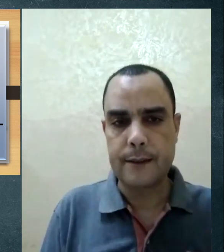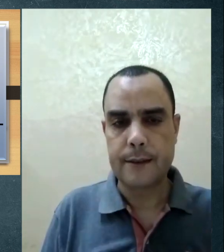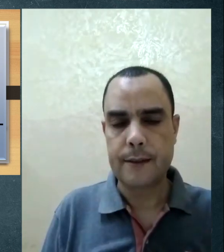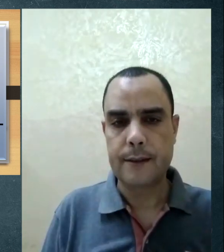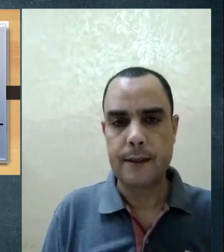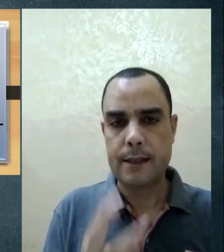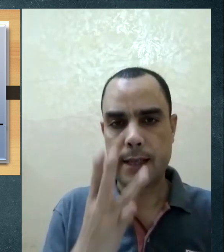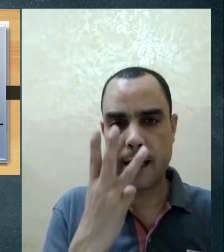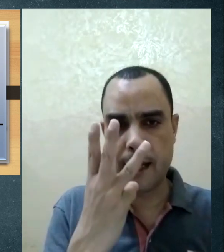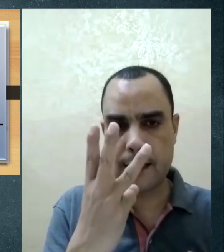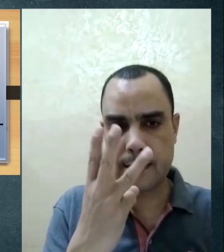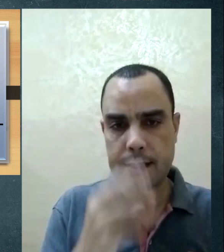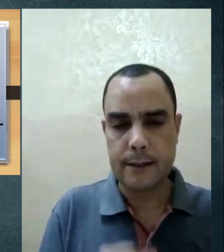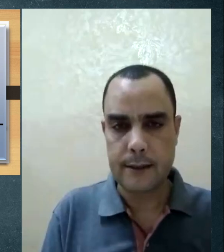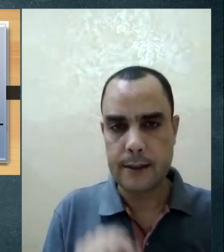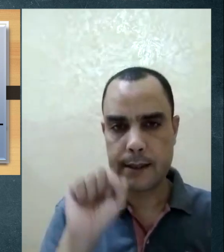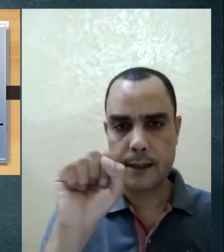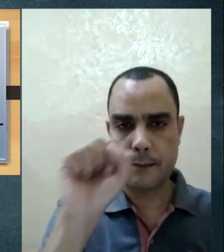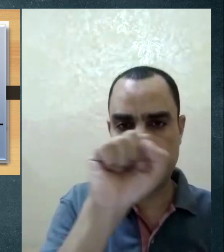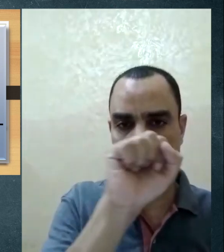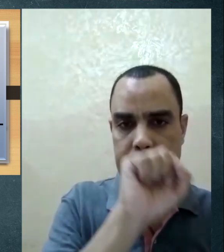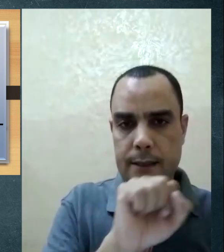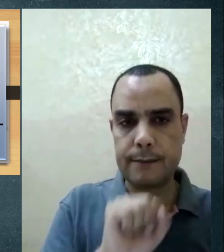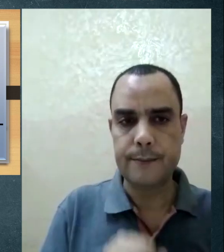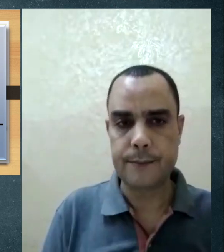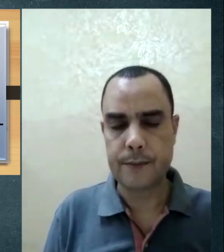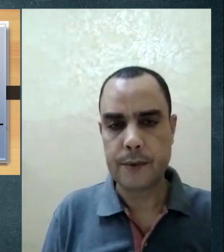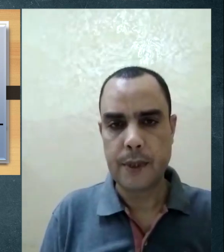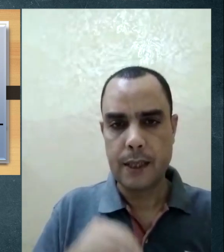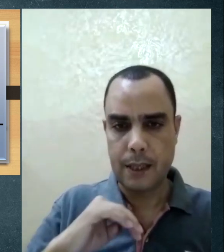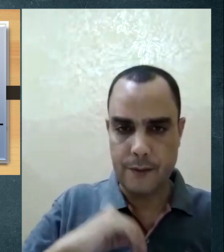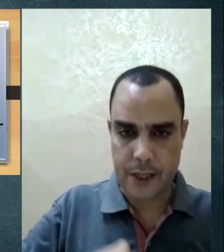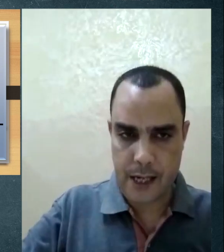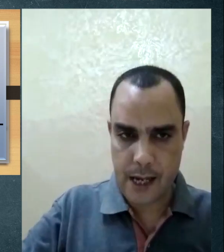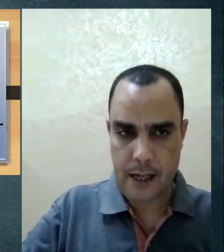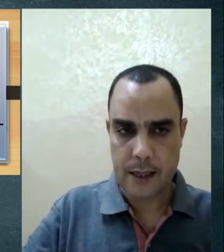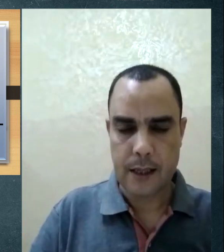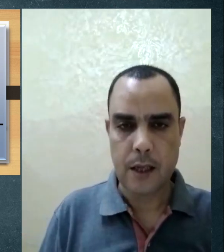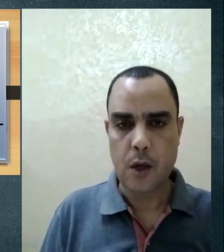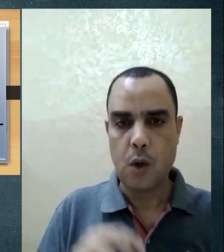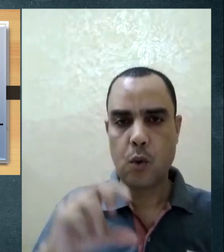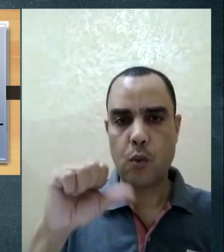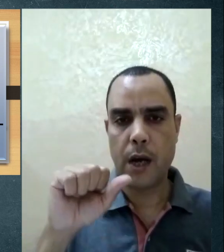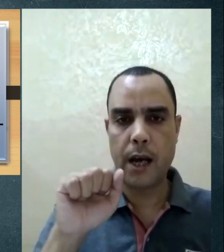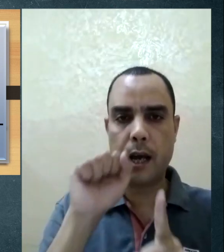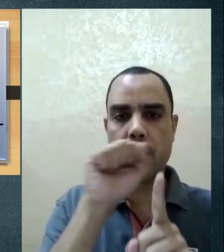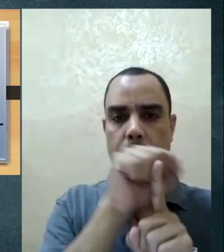عدد ثلاث سمات نفسية